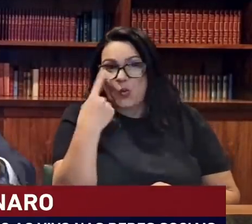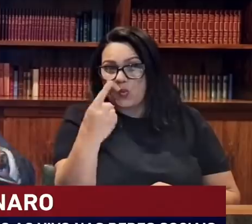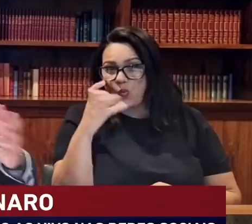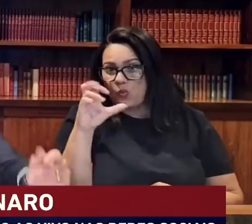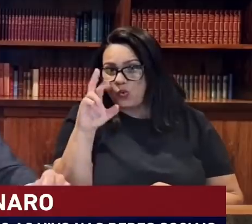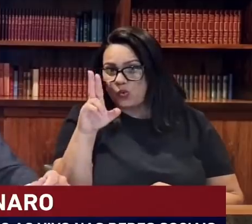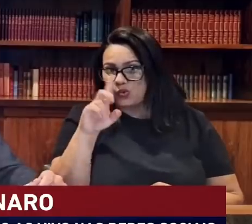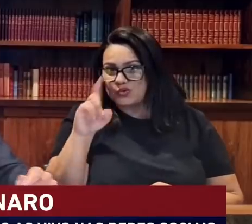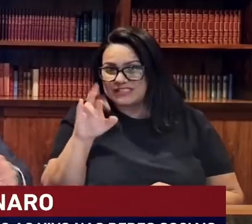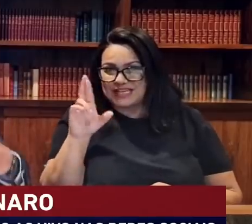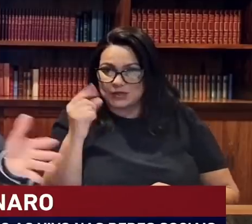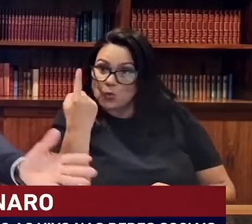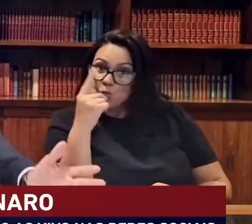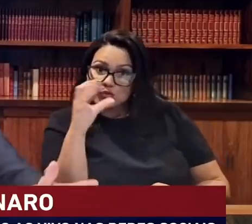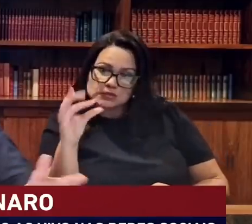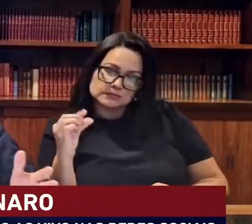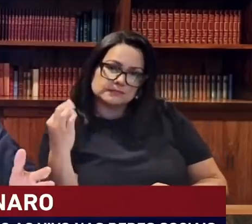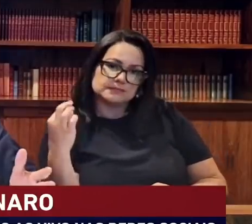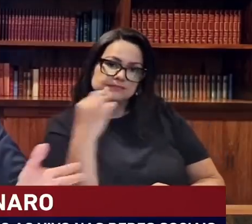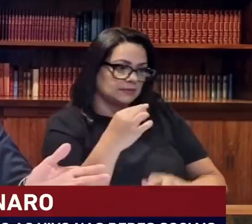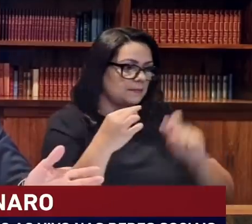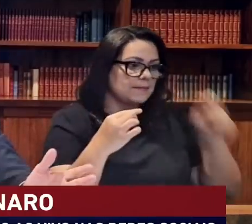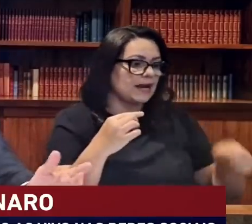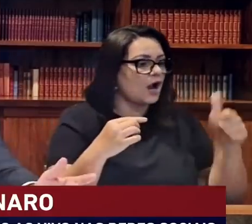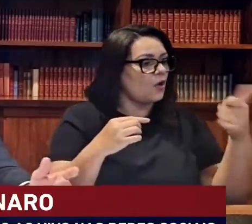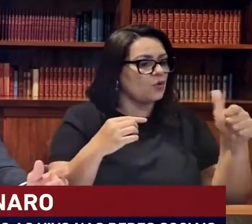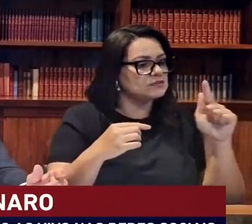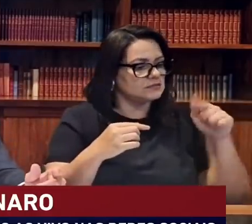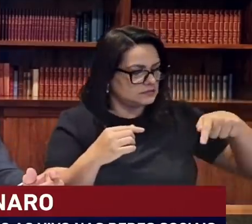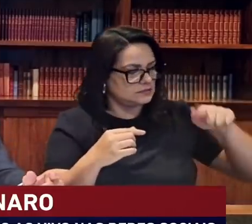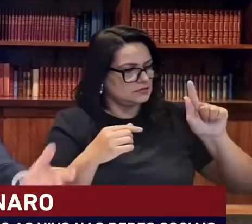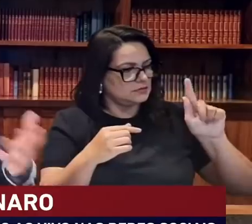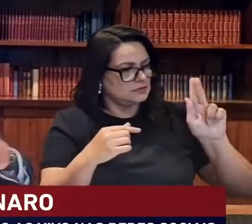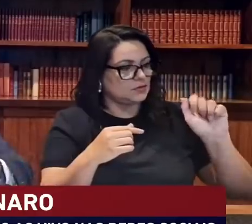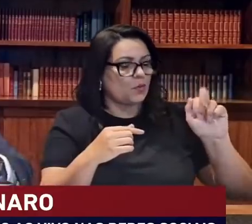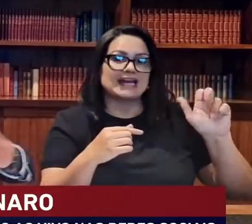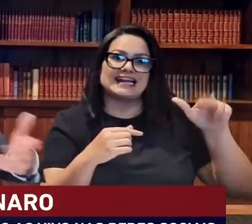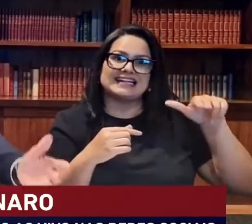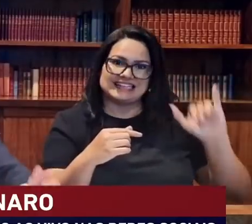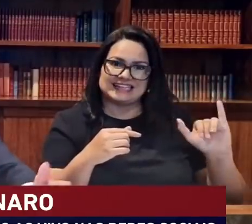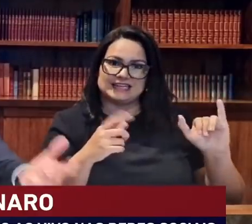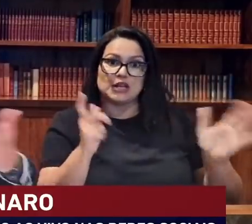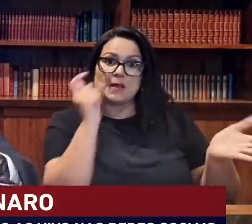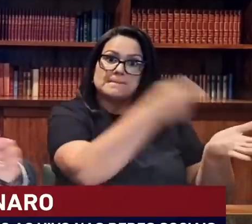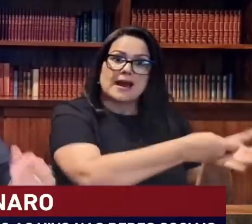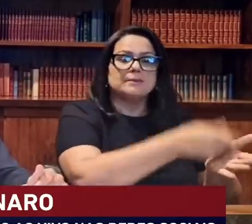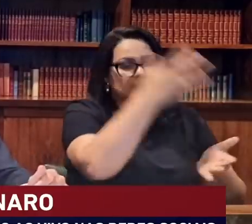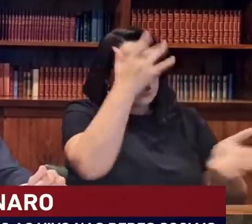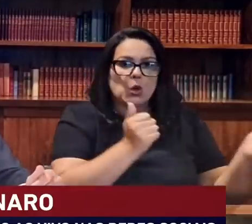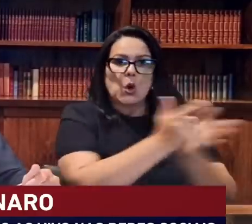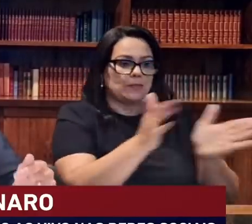Então, tinha gente que gostava de bebida, eu lembro muito bem, né? Ele pegava com o troco da viagem de trazer uma caixa